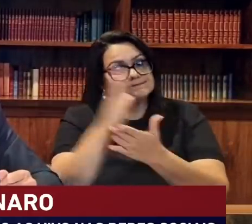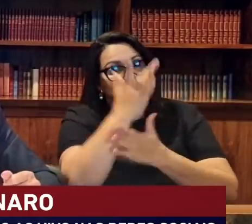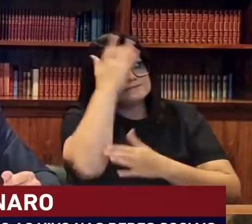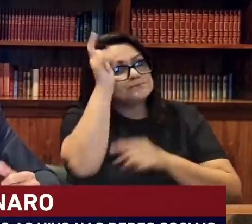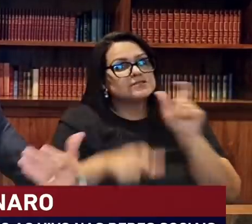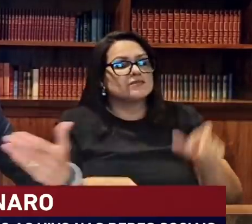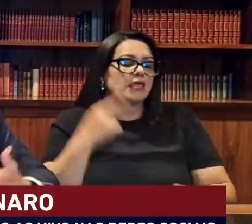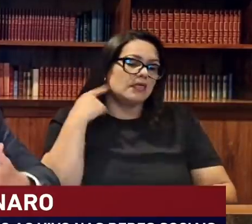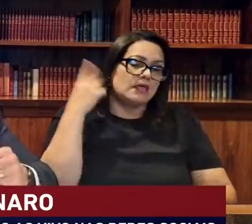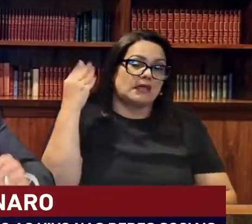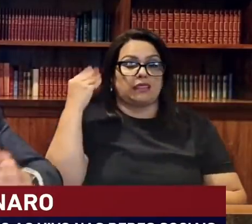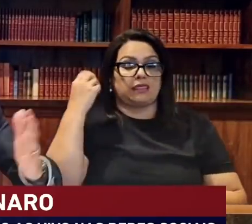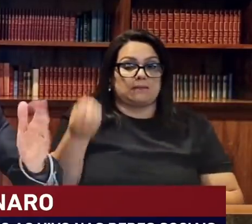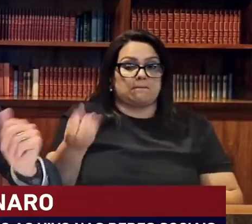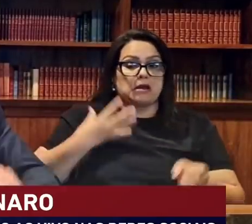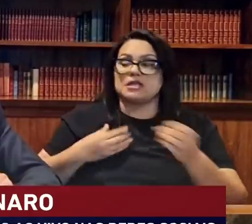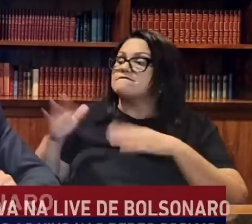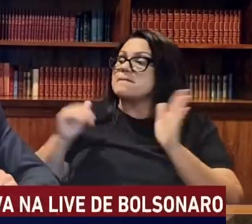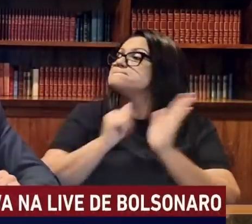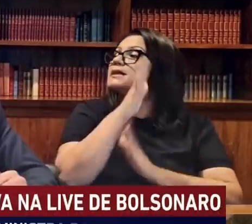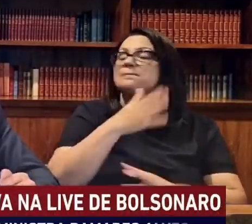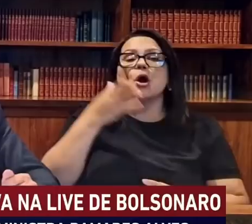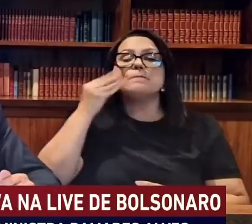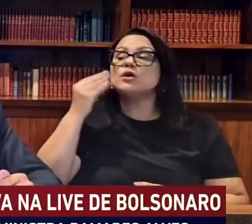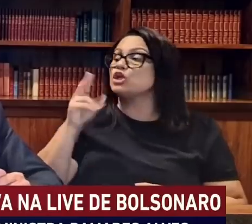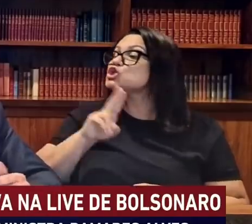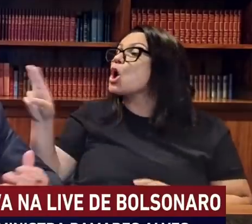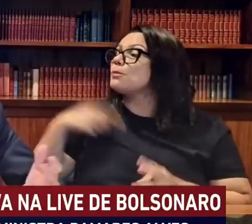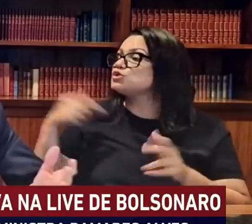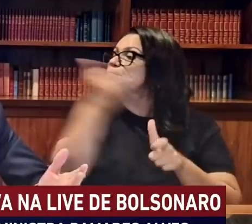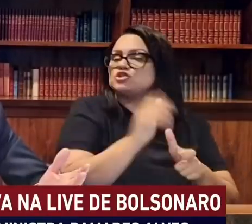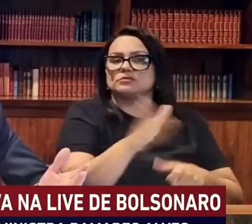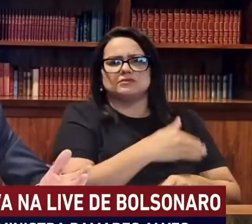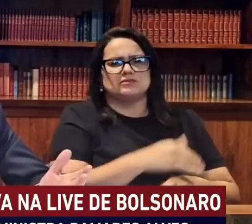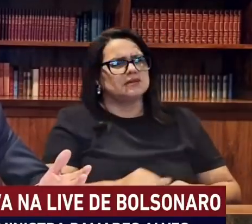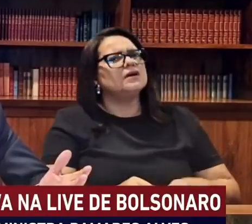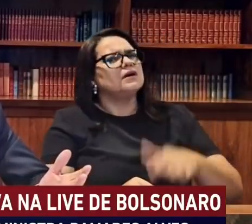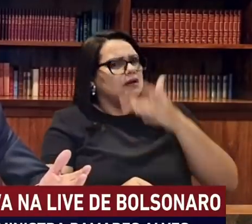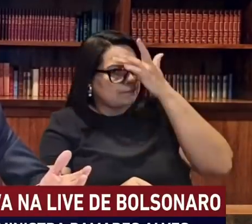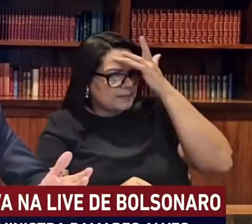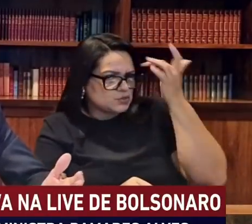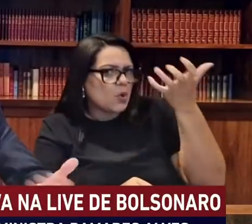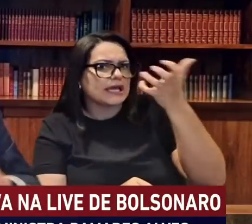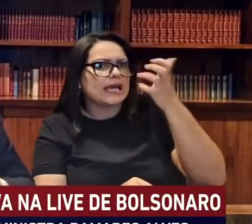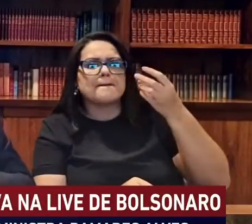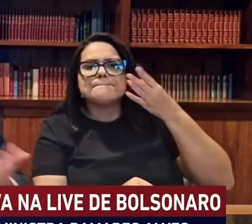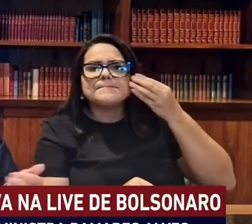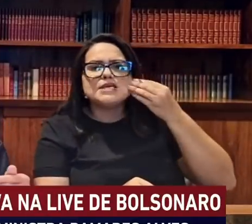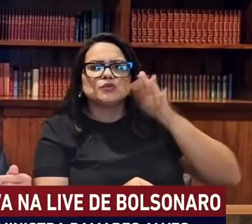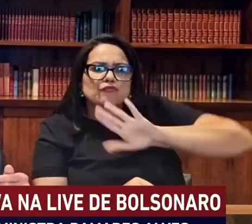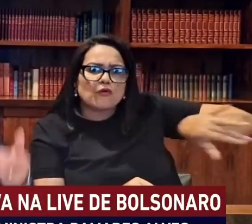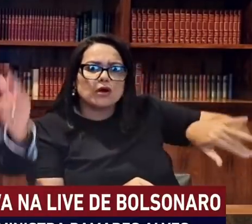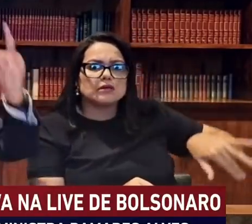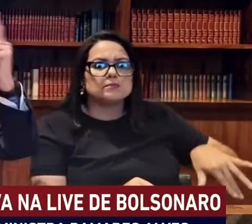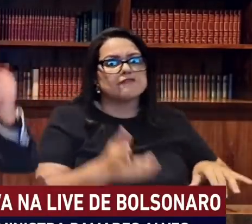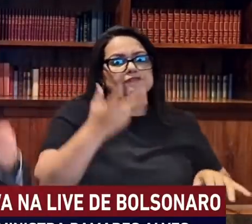fica buzinando, faz chegar para mim, manda o Milton embora, já tem um bom nome para botar aí. Tem gente que quer botar alguém lá. Mas se alguém não fala